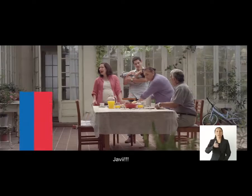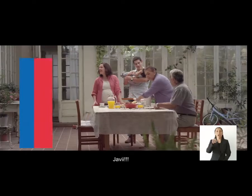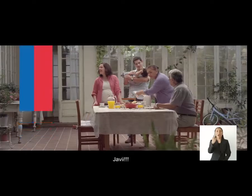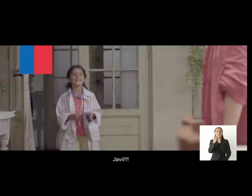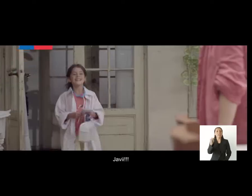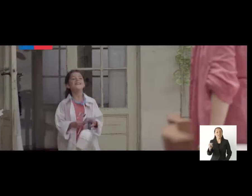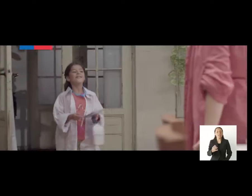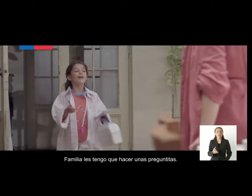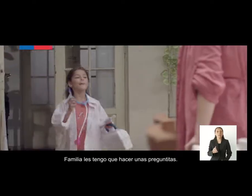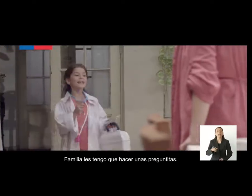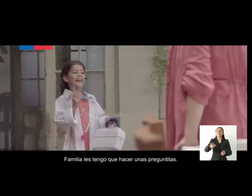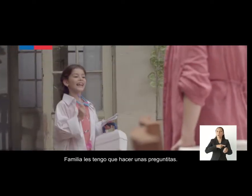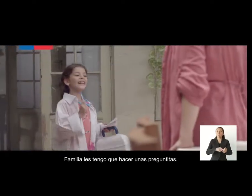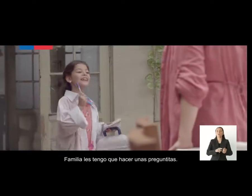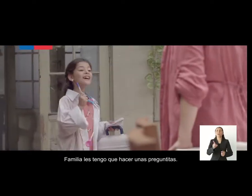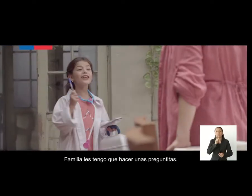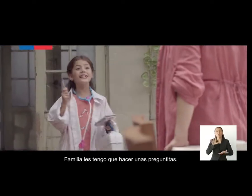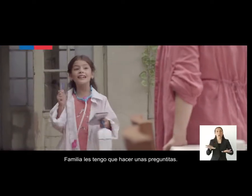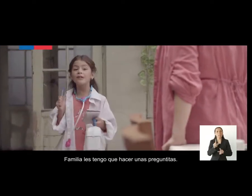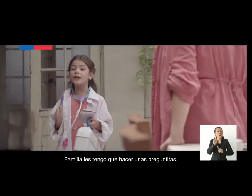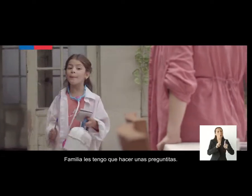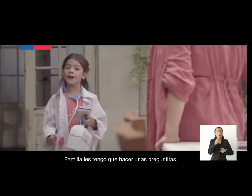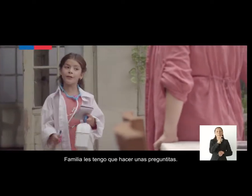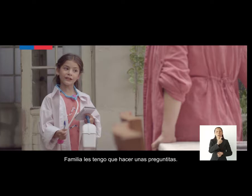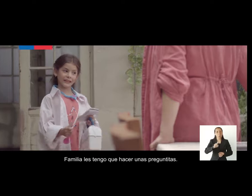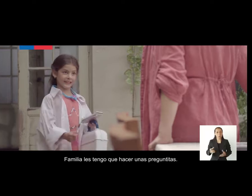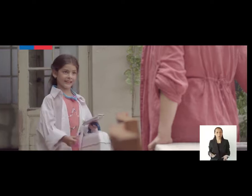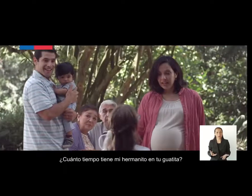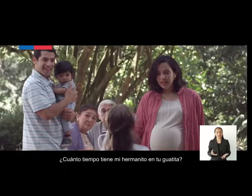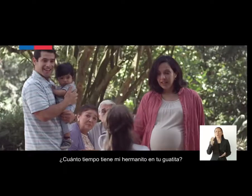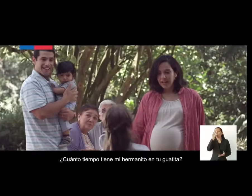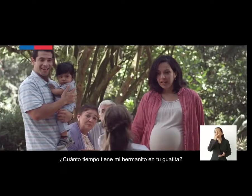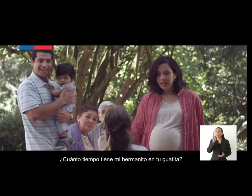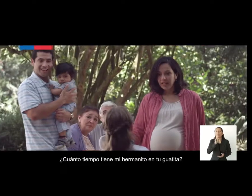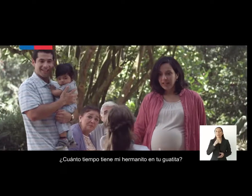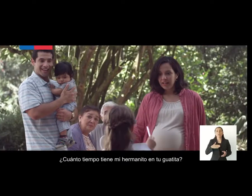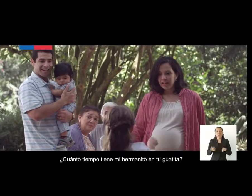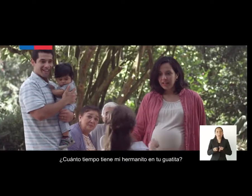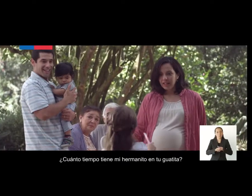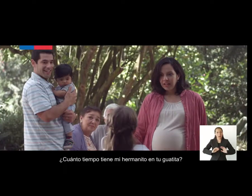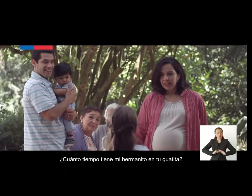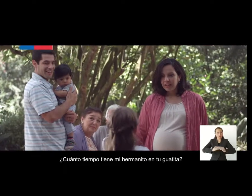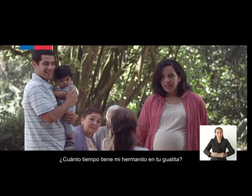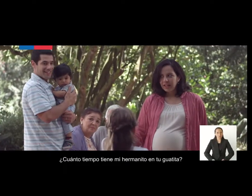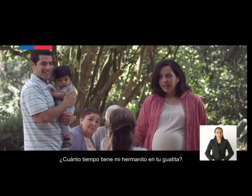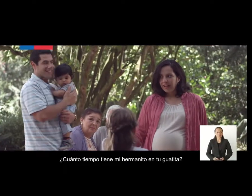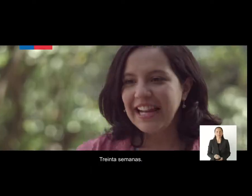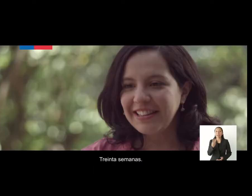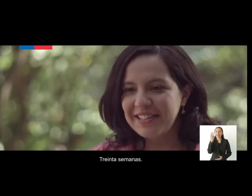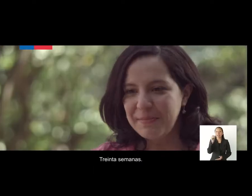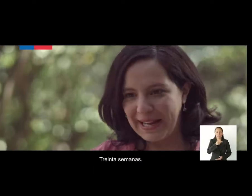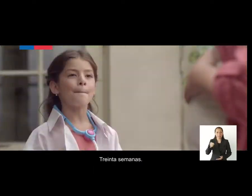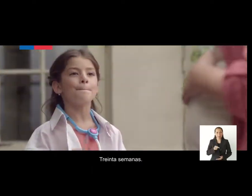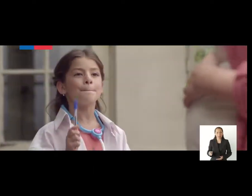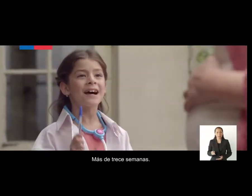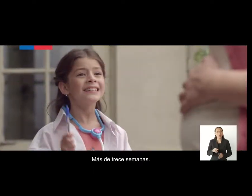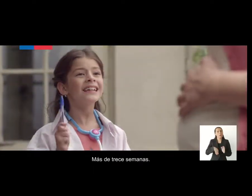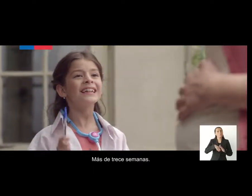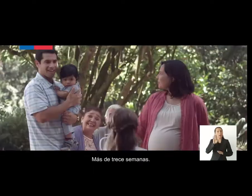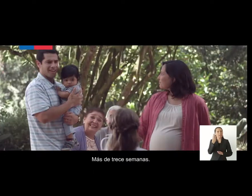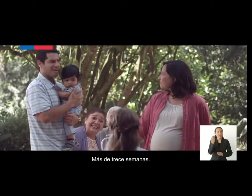javi familiares tengo que hacer unas preguntitas otro tiempo tiene mi hermanito en tu gatita reto